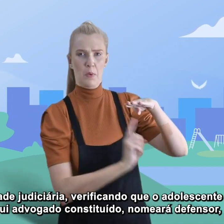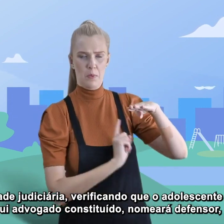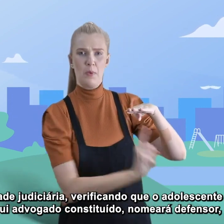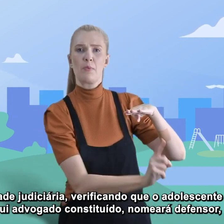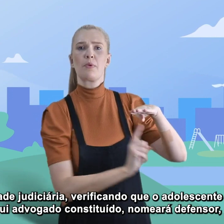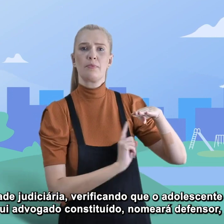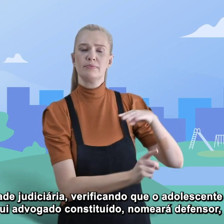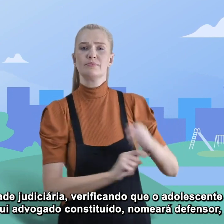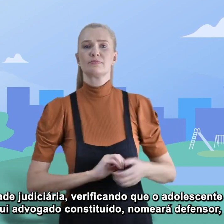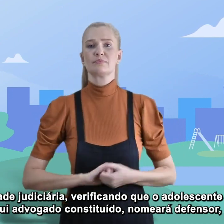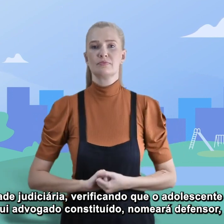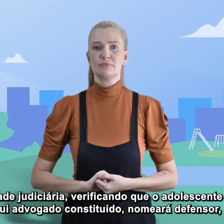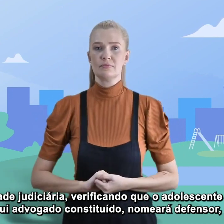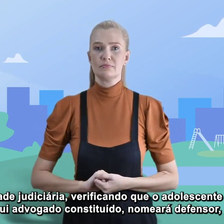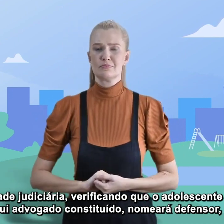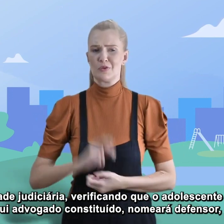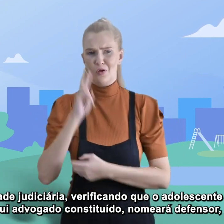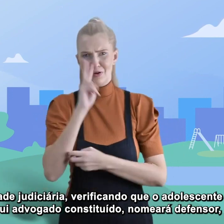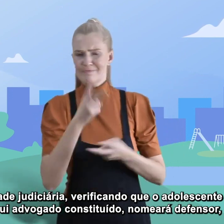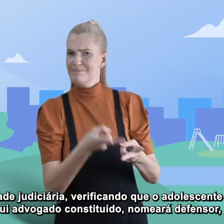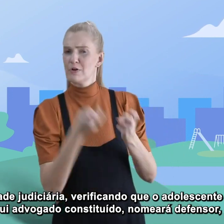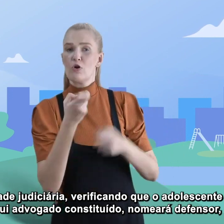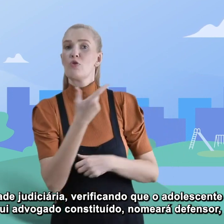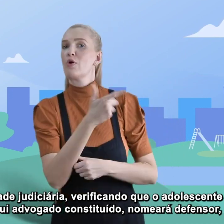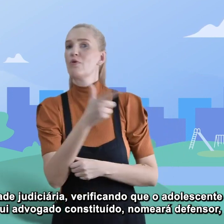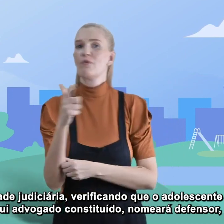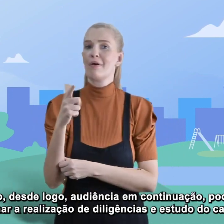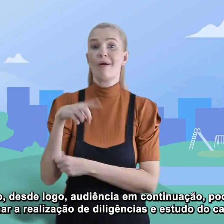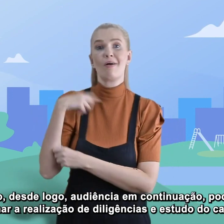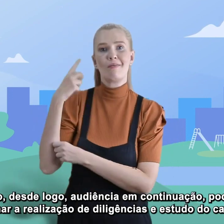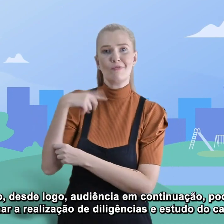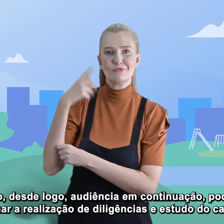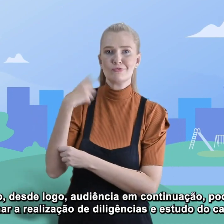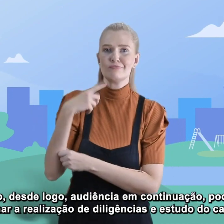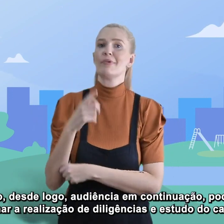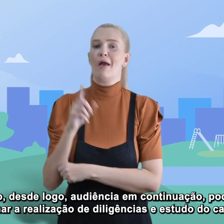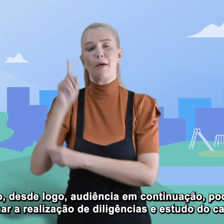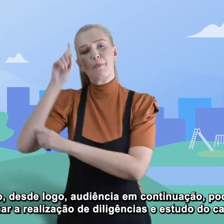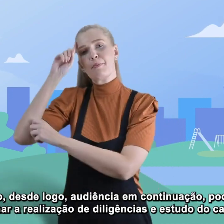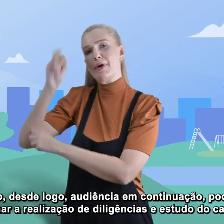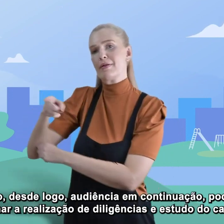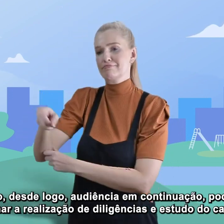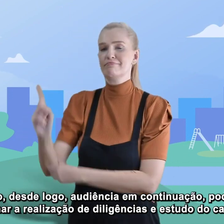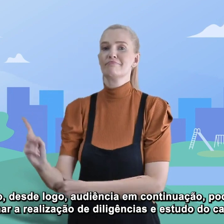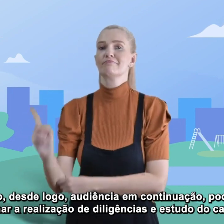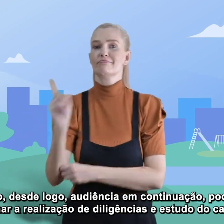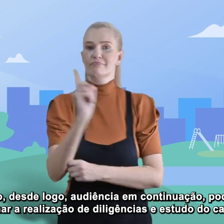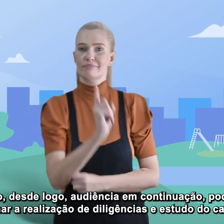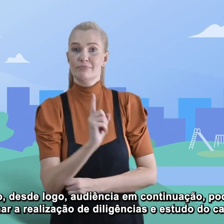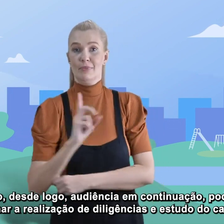possui advogado constituído, nomeará defensor, designando, desde logo, audiência